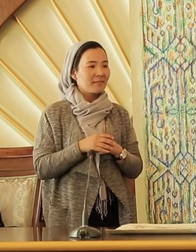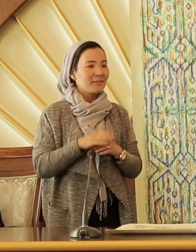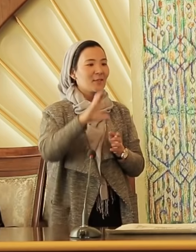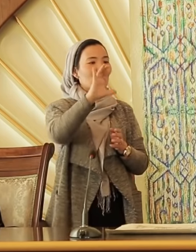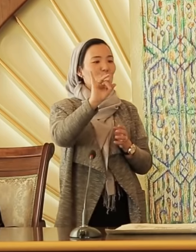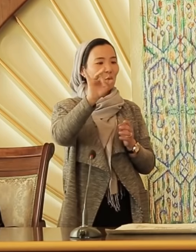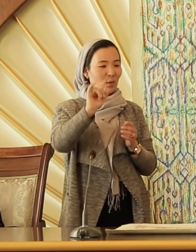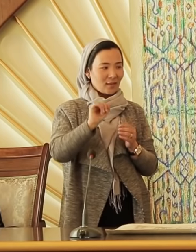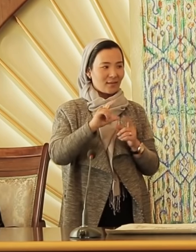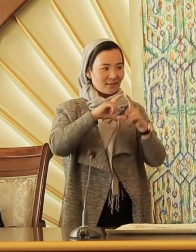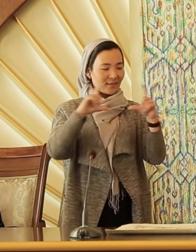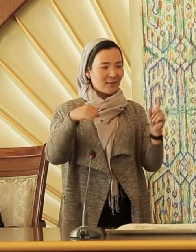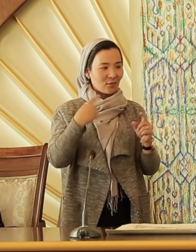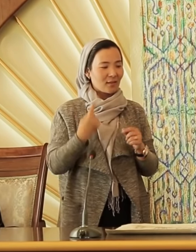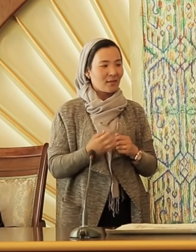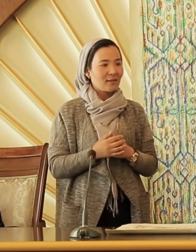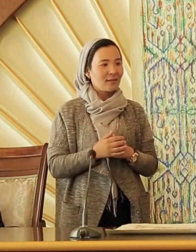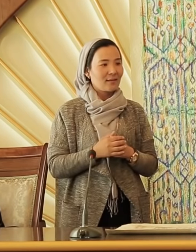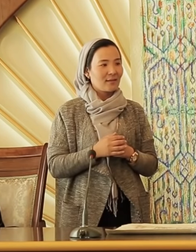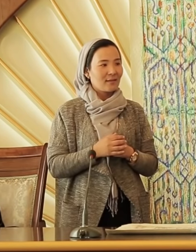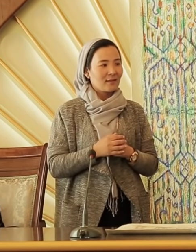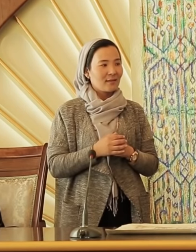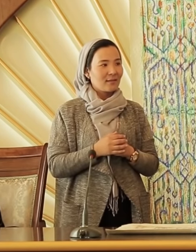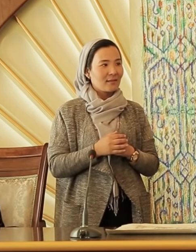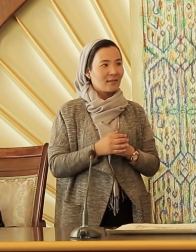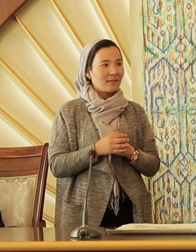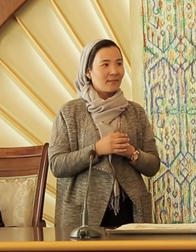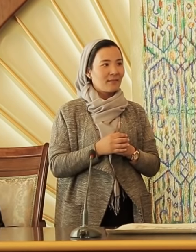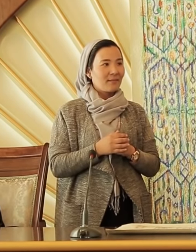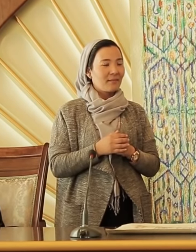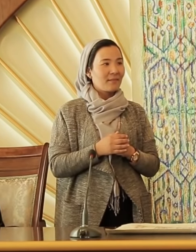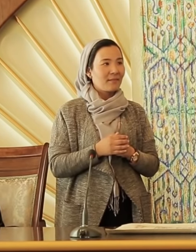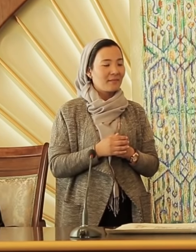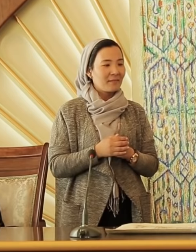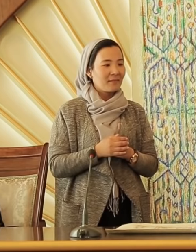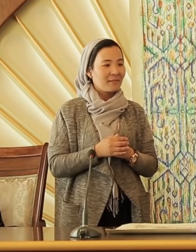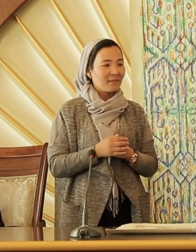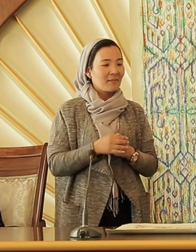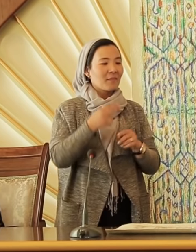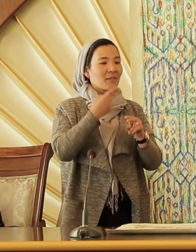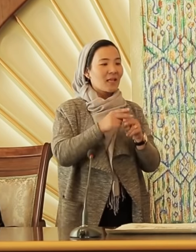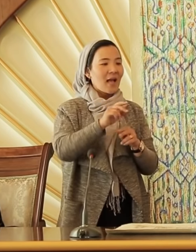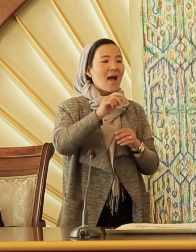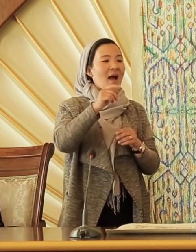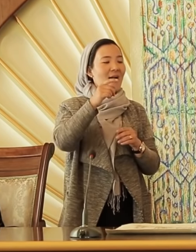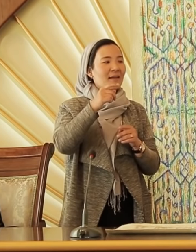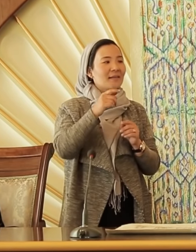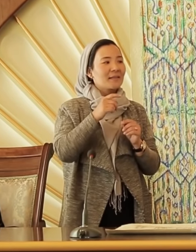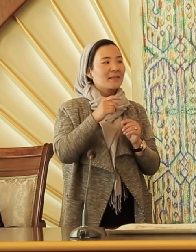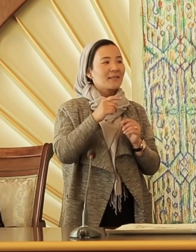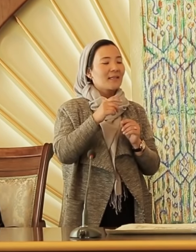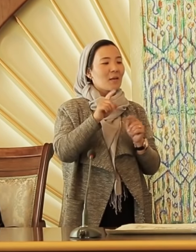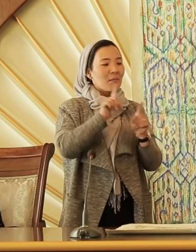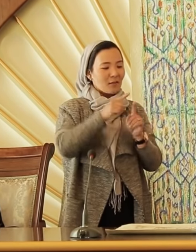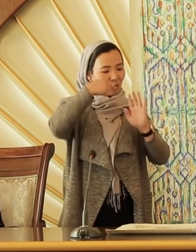Isroil. Ahli ma'rifat egalari ummatim orasidan chiqqan ahli ma'rifatchilar, ahli ma'rifat degan